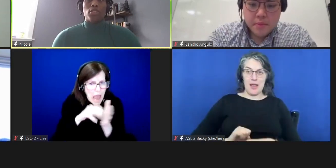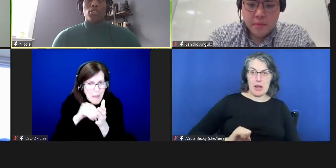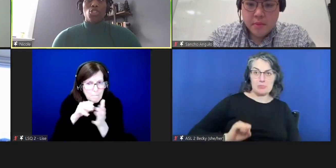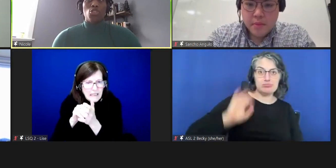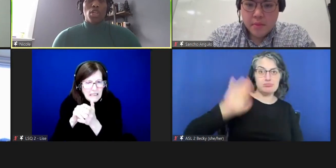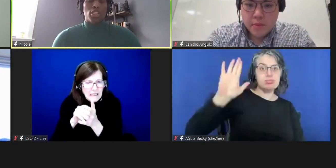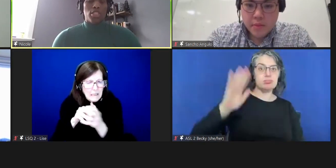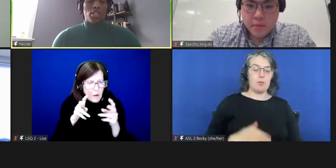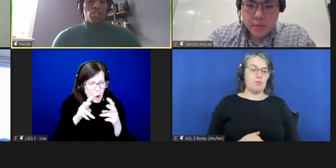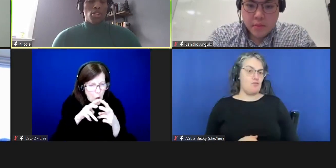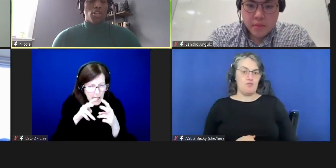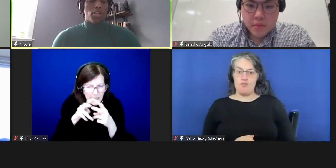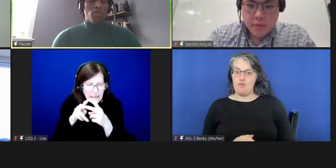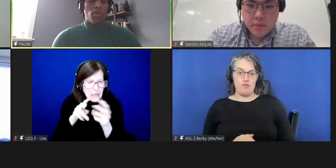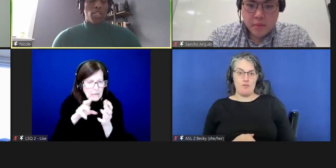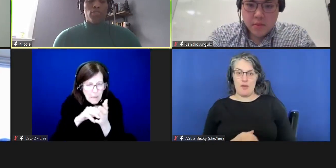années.